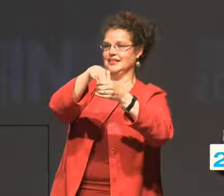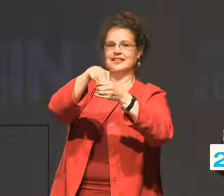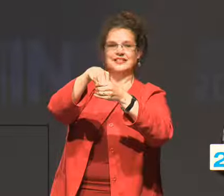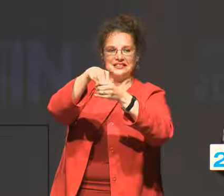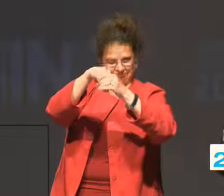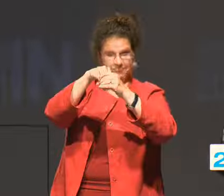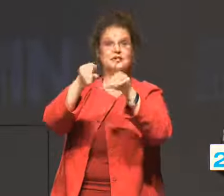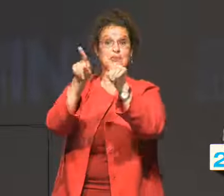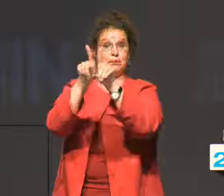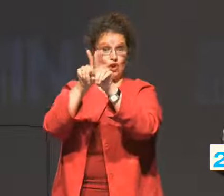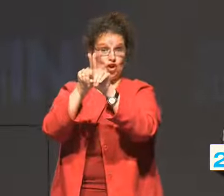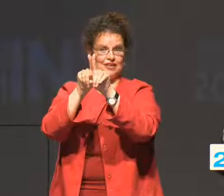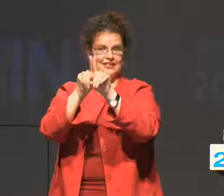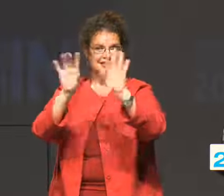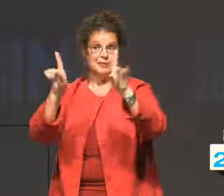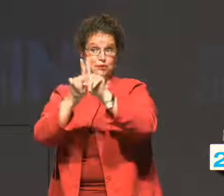Inklusion.